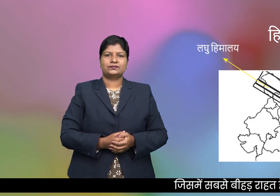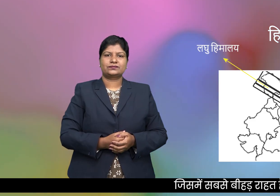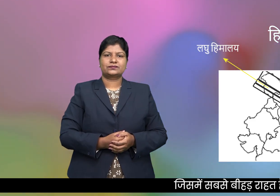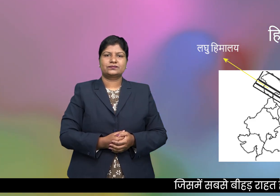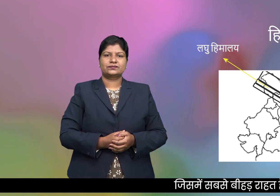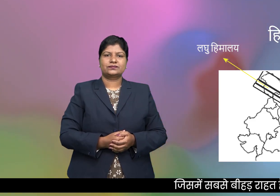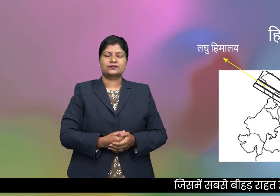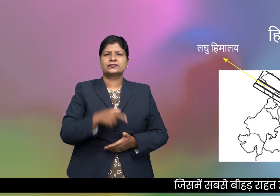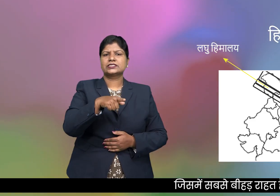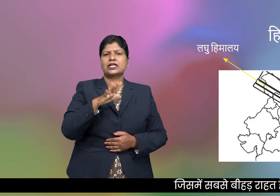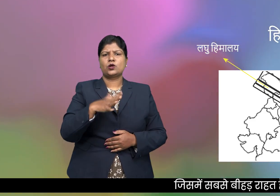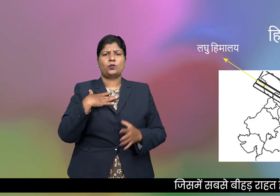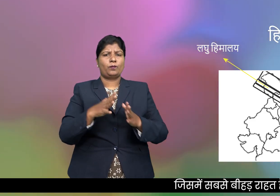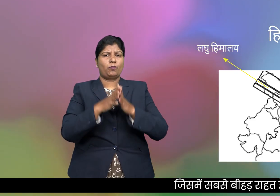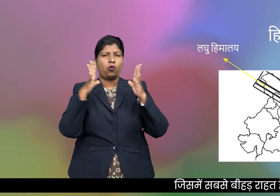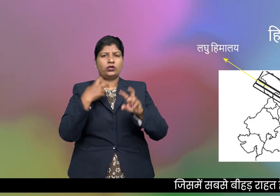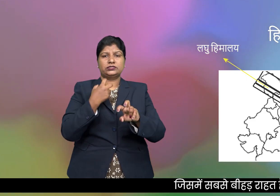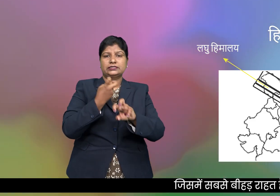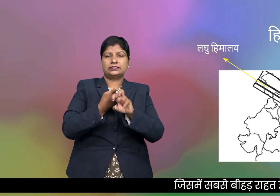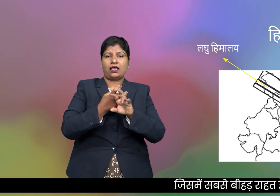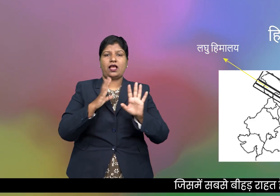जिसमें सबसे बीहड़ राहत है।